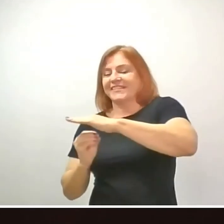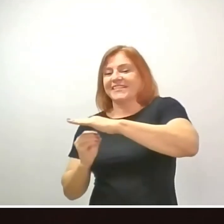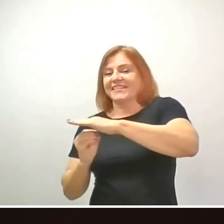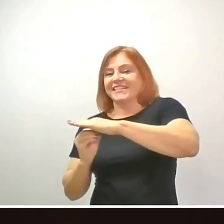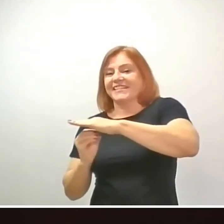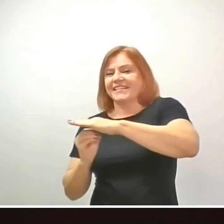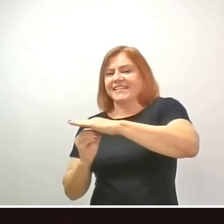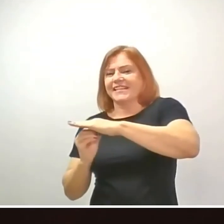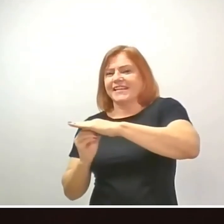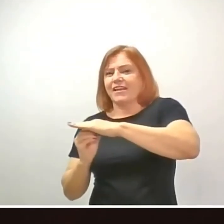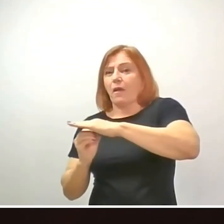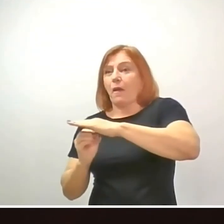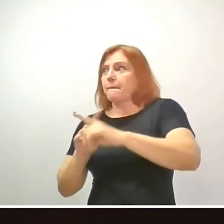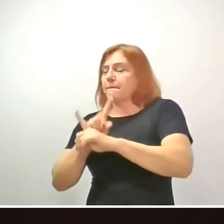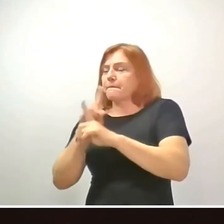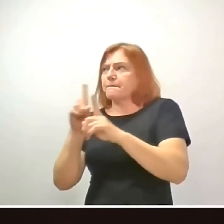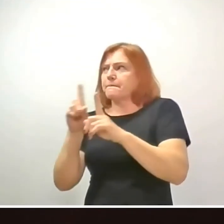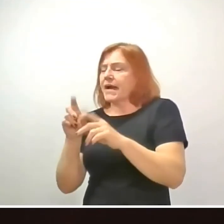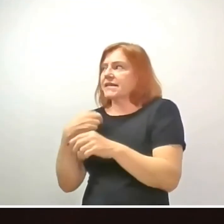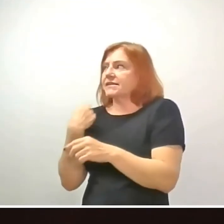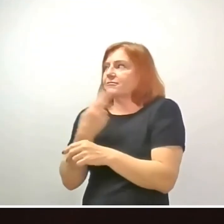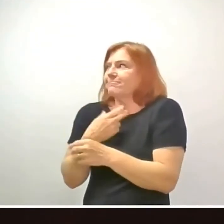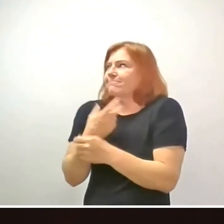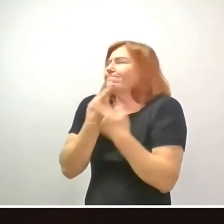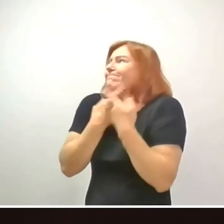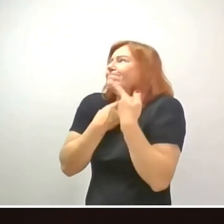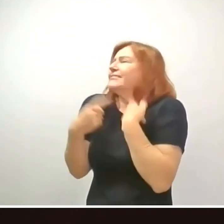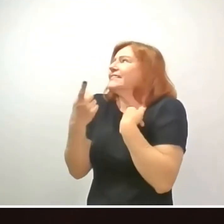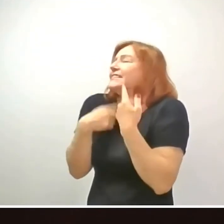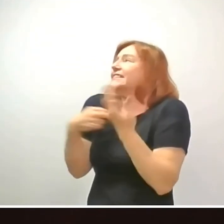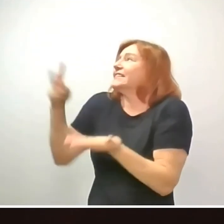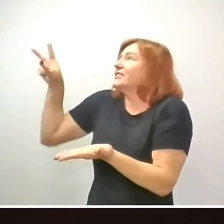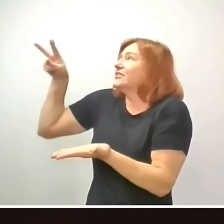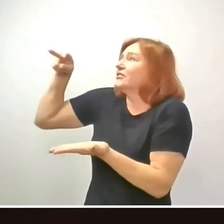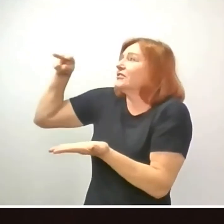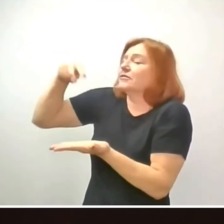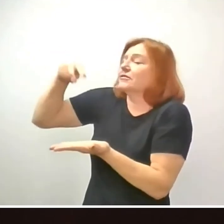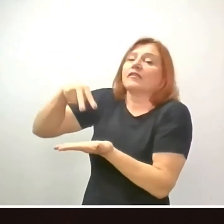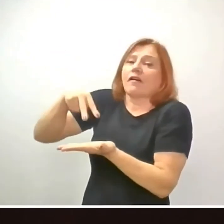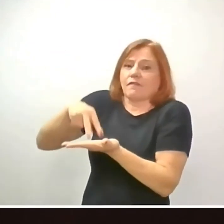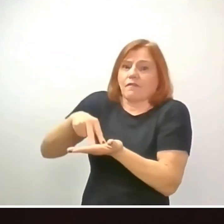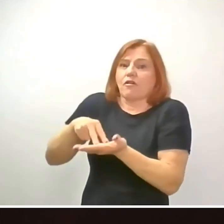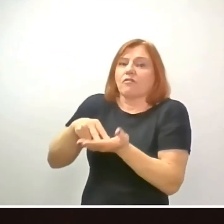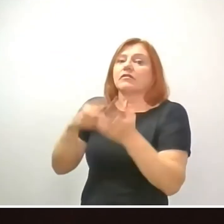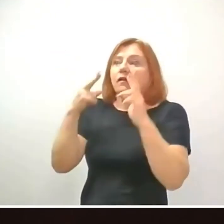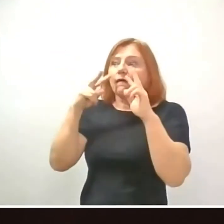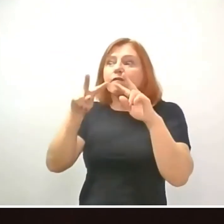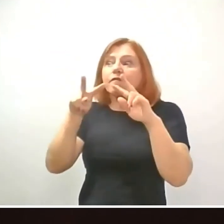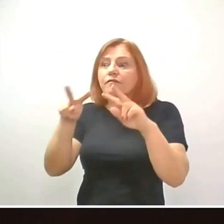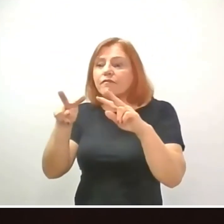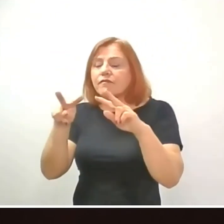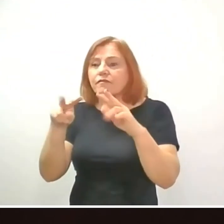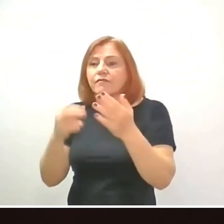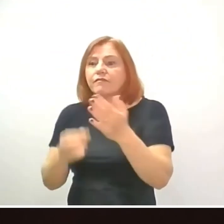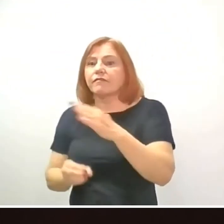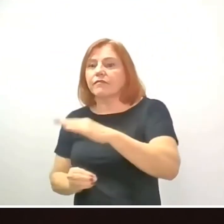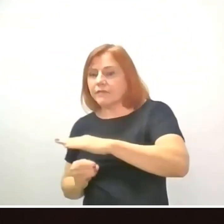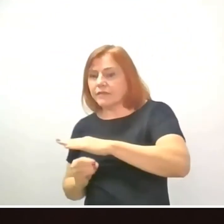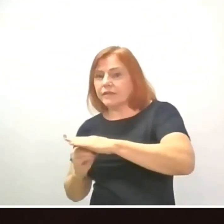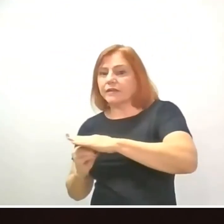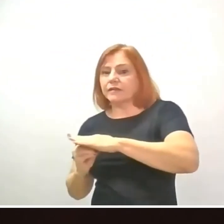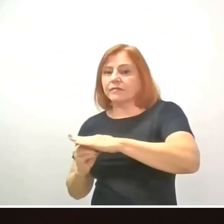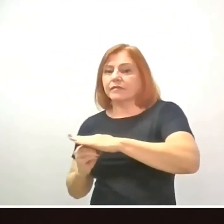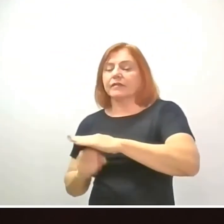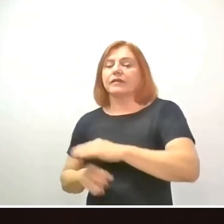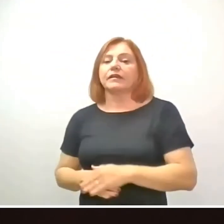que espera pela volta do Senhor, ama a volta do Senhor, é fiel ao Senhor, não é isso? Mesmo em meio a tribulações e perseguições,